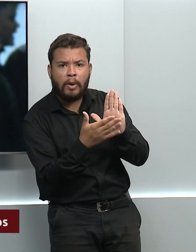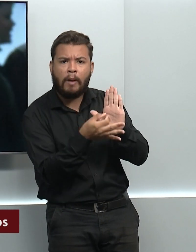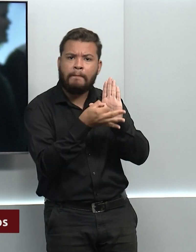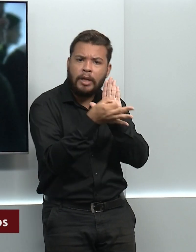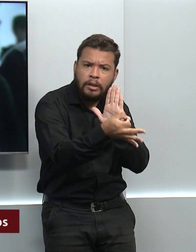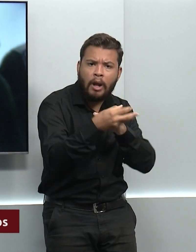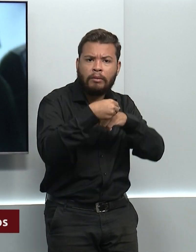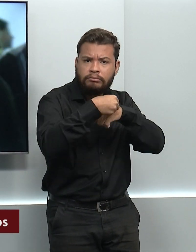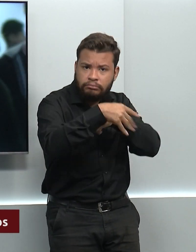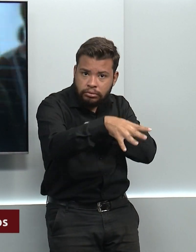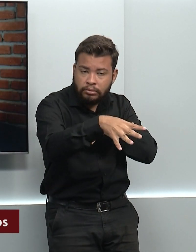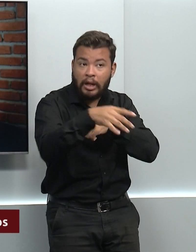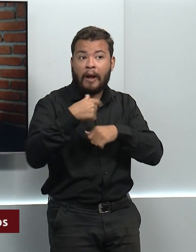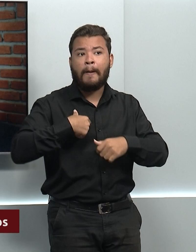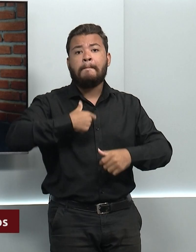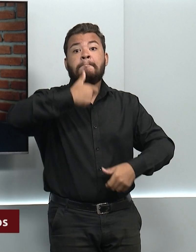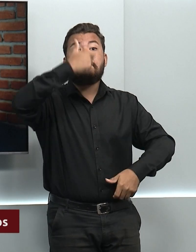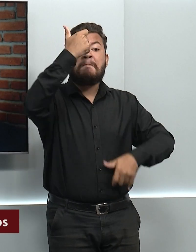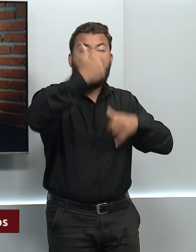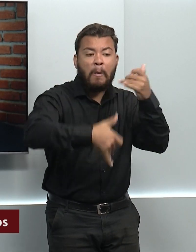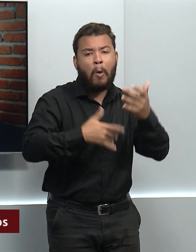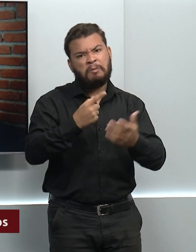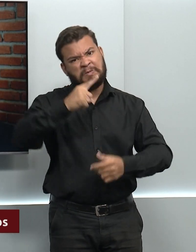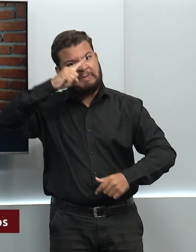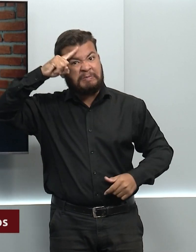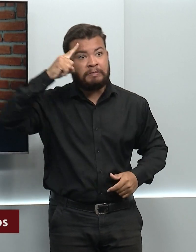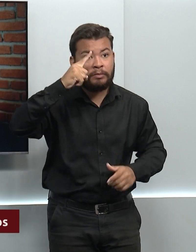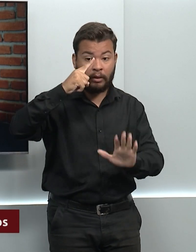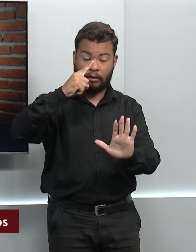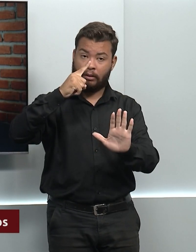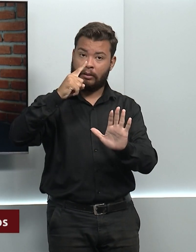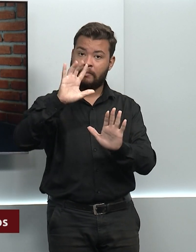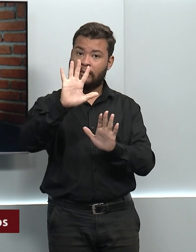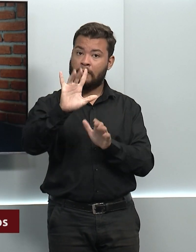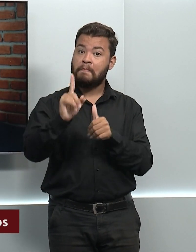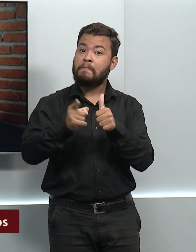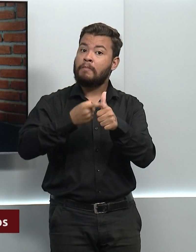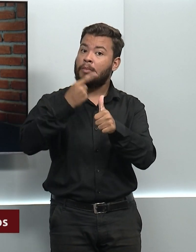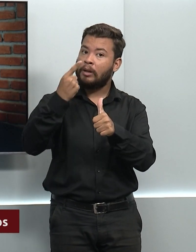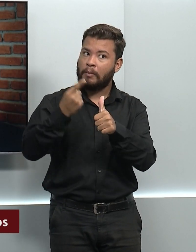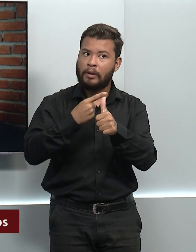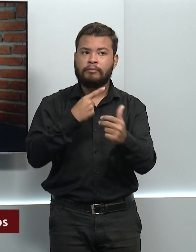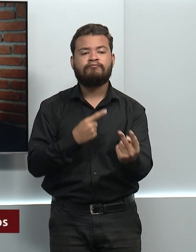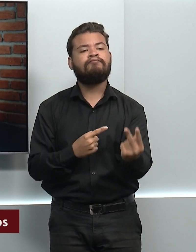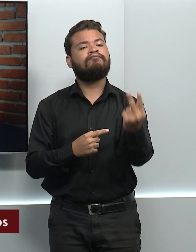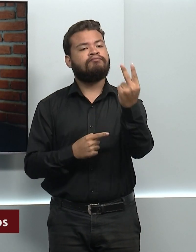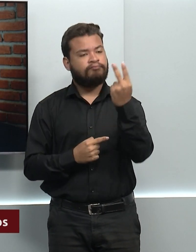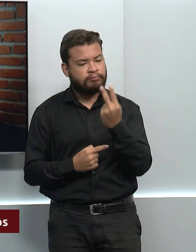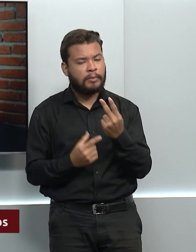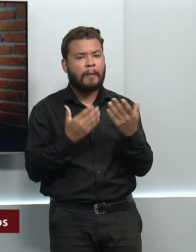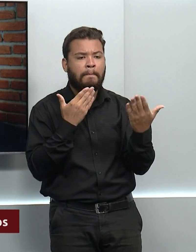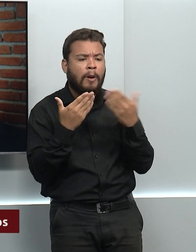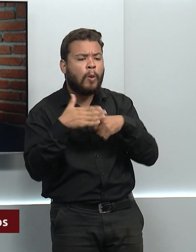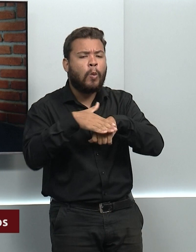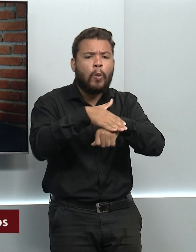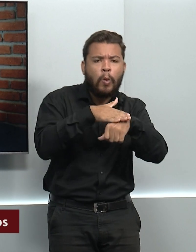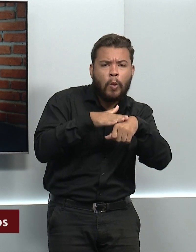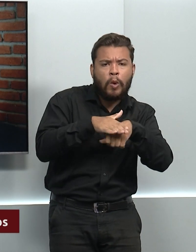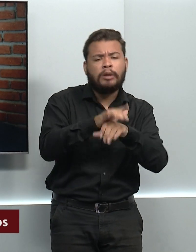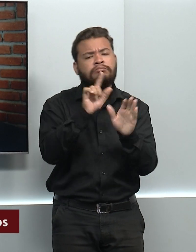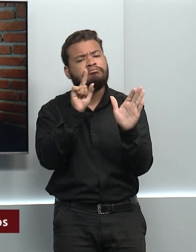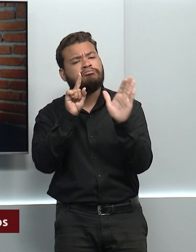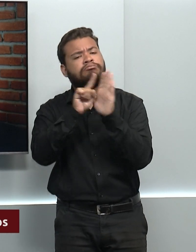que antes disso de eu propor, de determinar, que eu conversasse com elas e perguntasse a elas